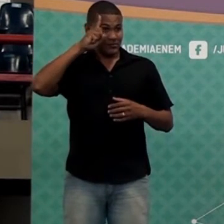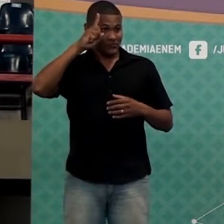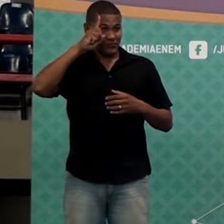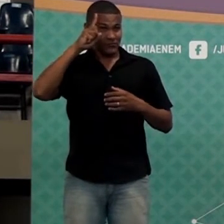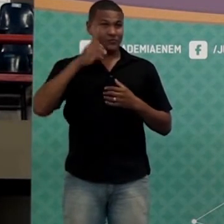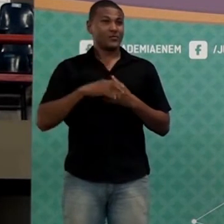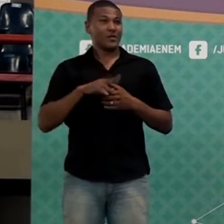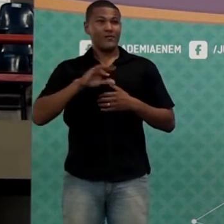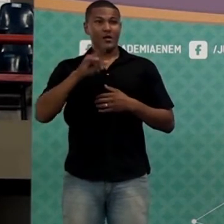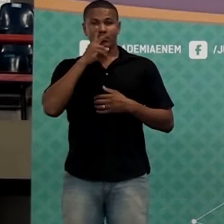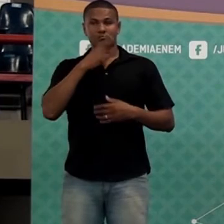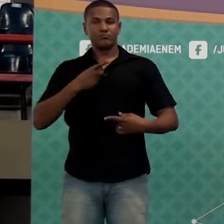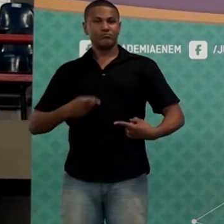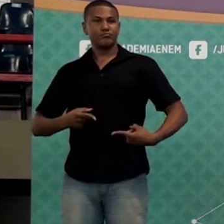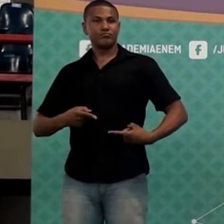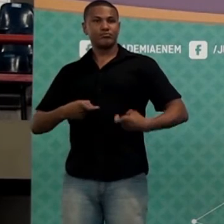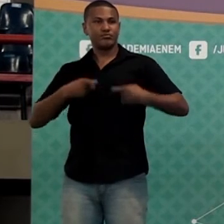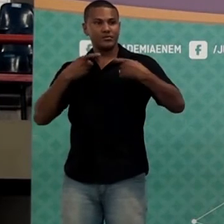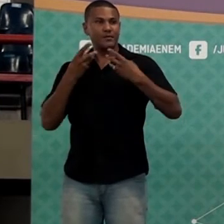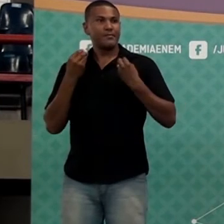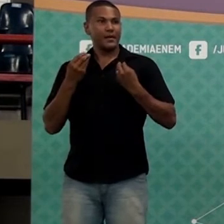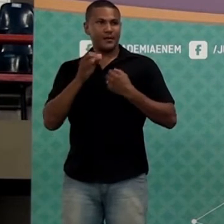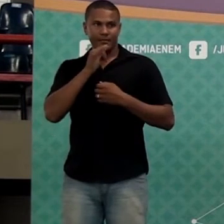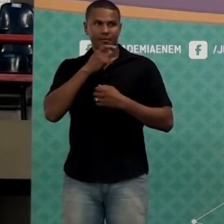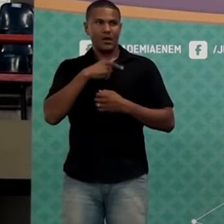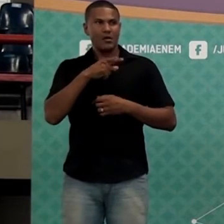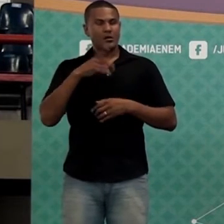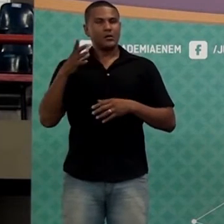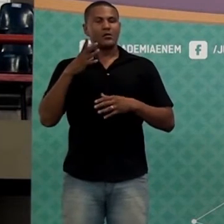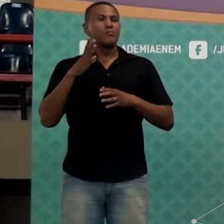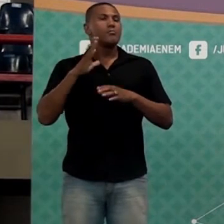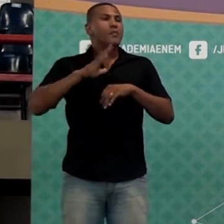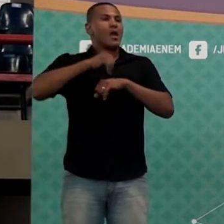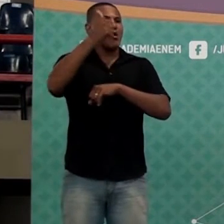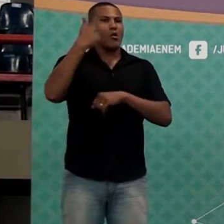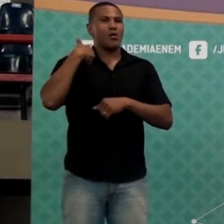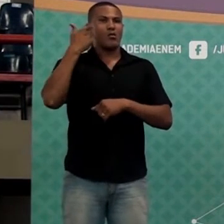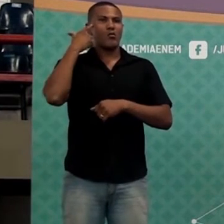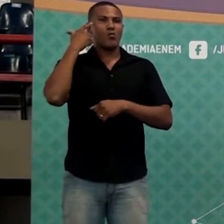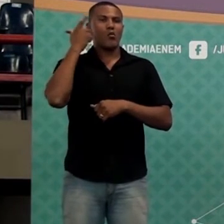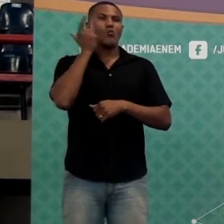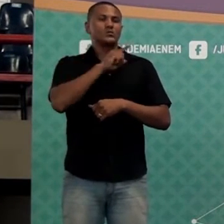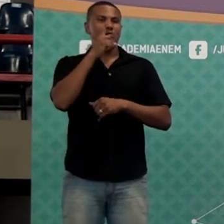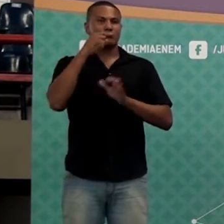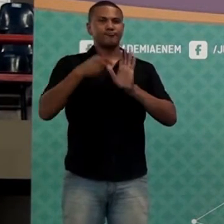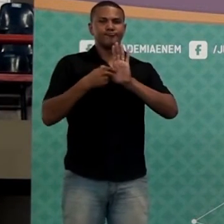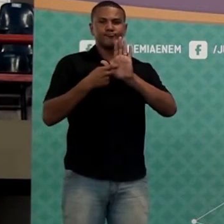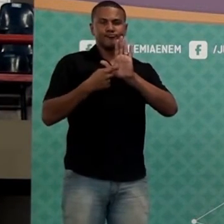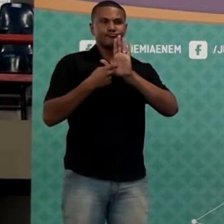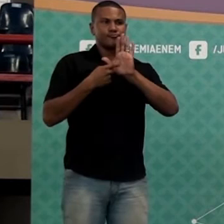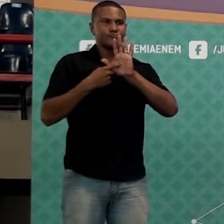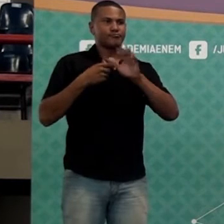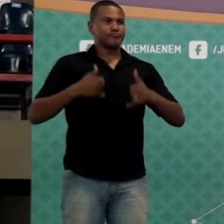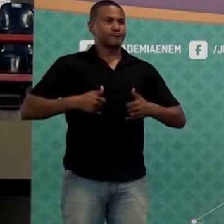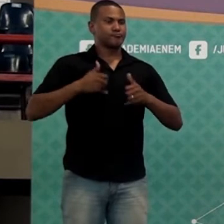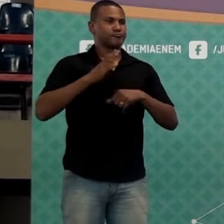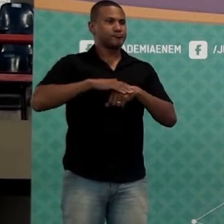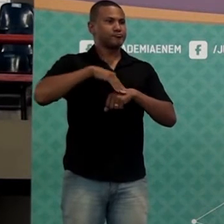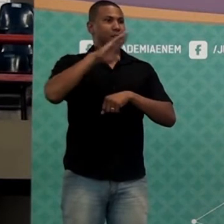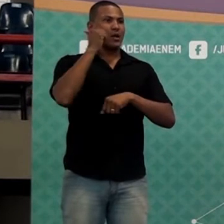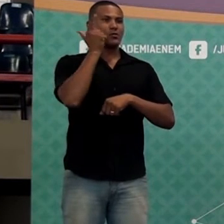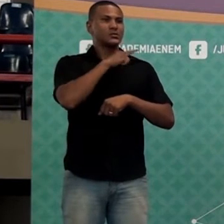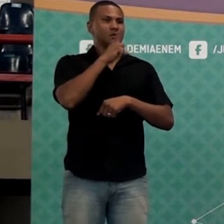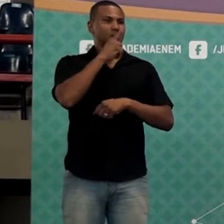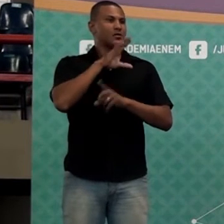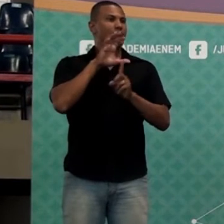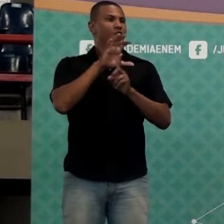minha influência. Ok? Então eles vivem fazendo guerras para aumentar as fronteiras. Por isso que eu vou precisar